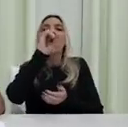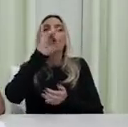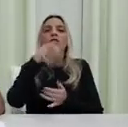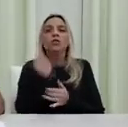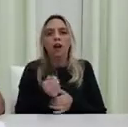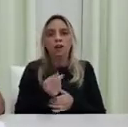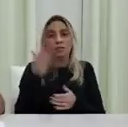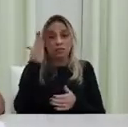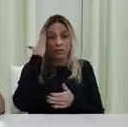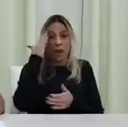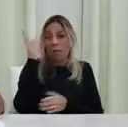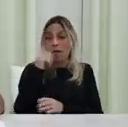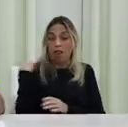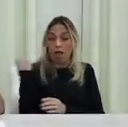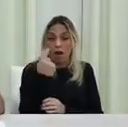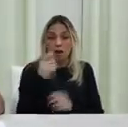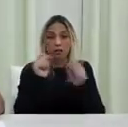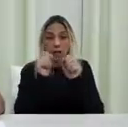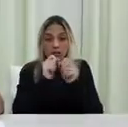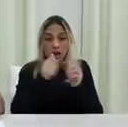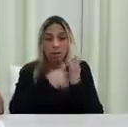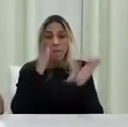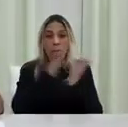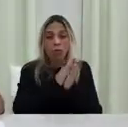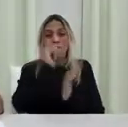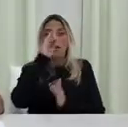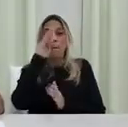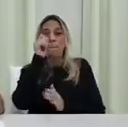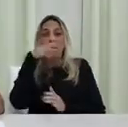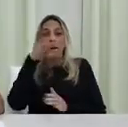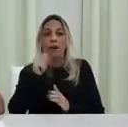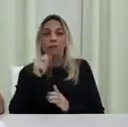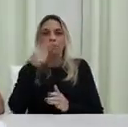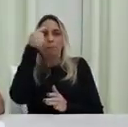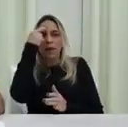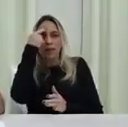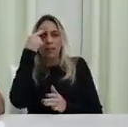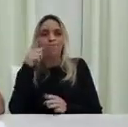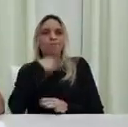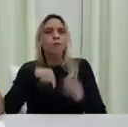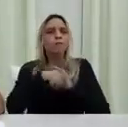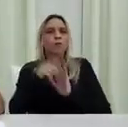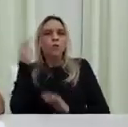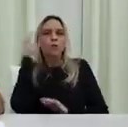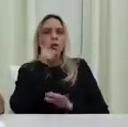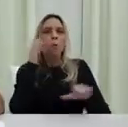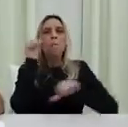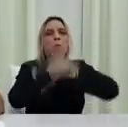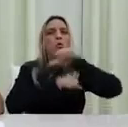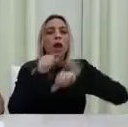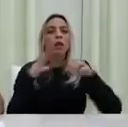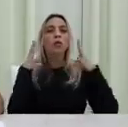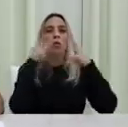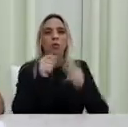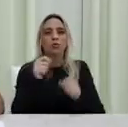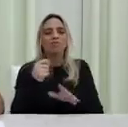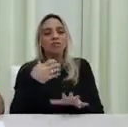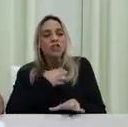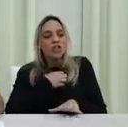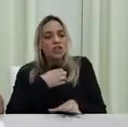O pessoal do IBAMA, alguns teimam, porque a gente não pode mudar todo mundo, é concursado, e quem tem essa filosofia, esse método de